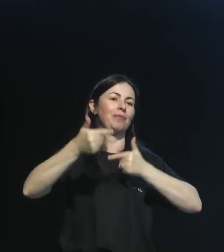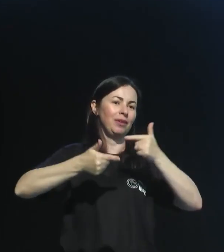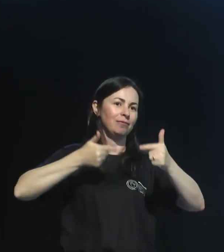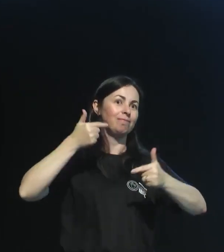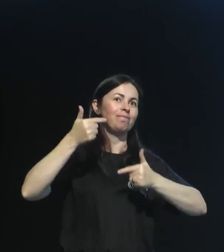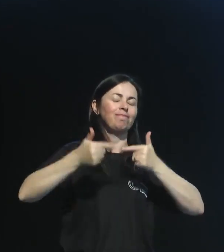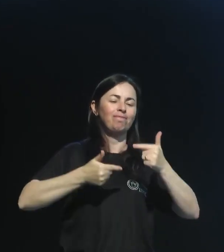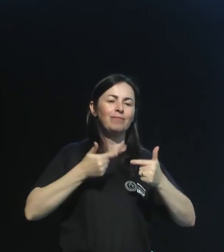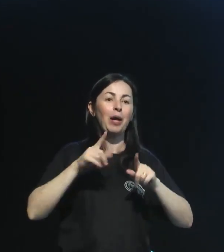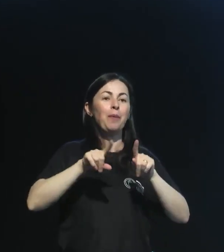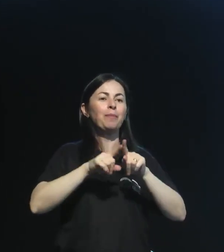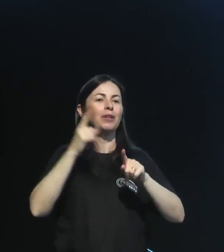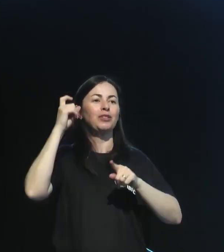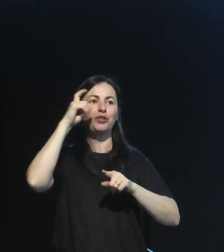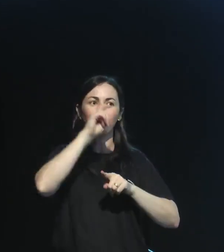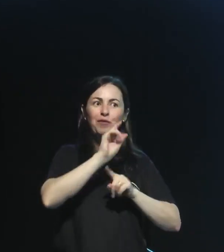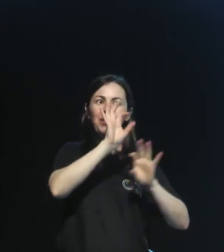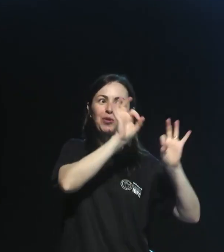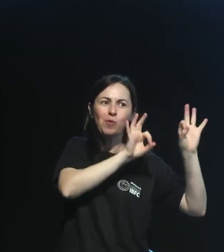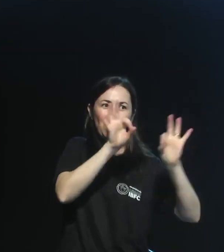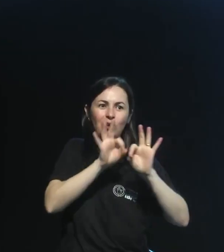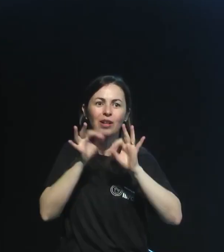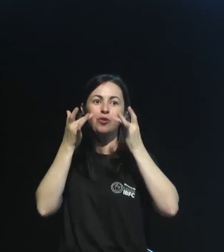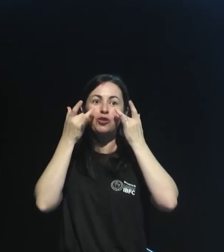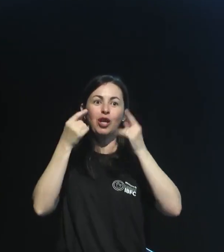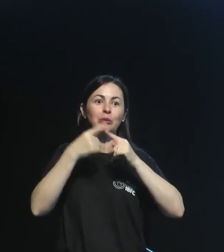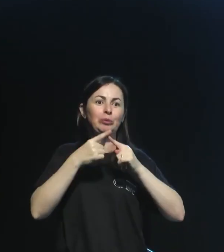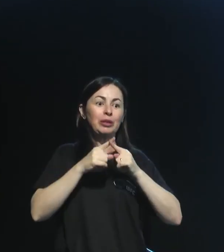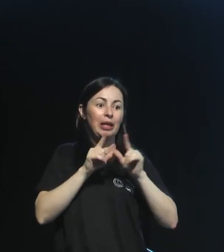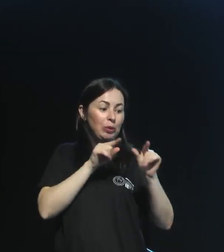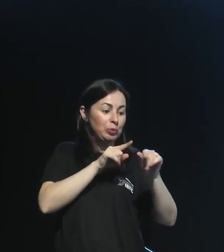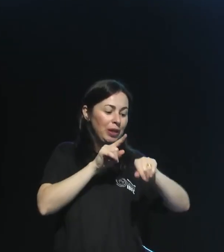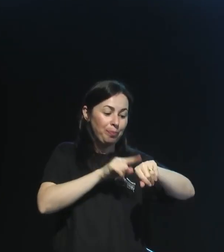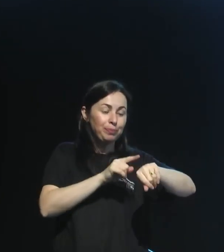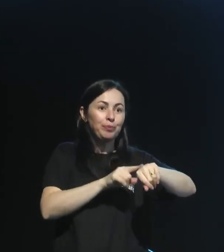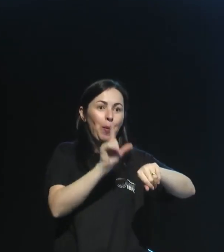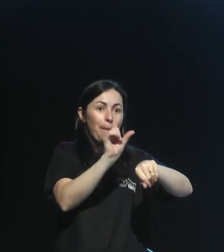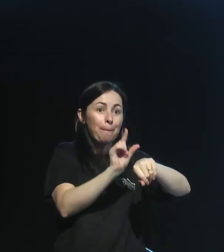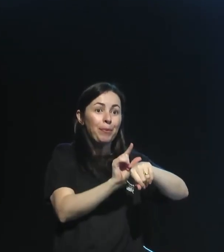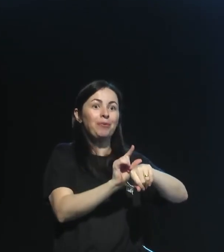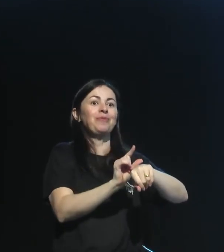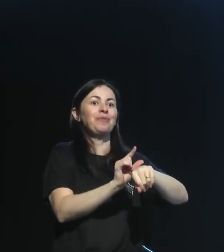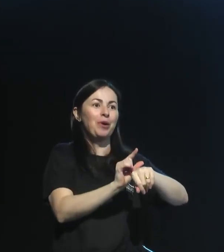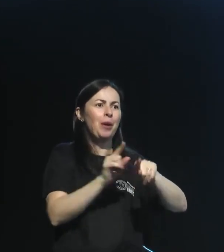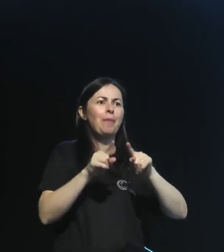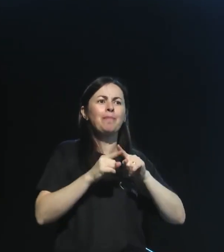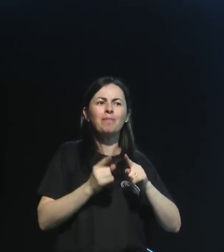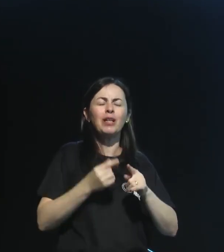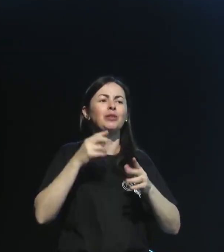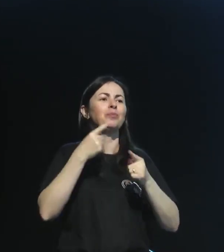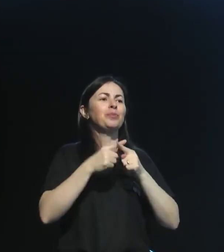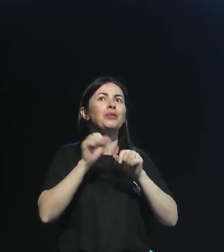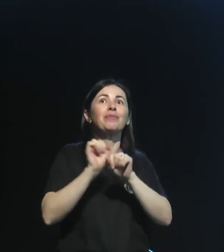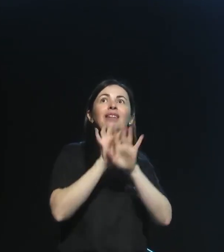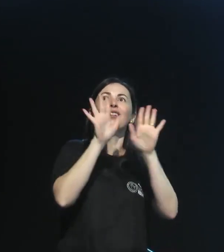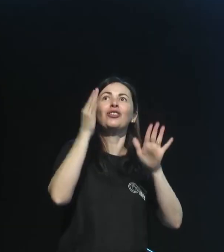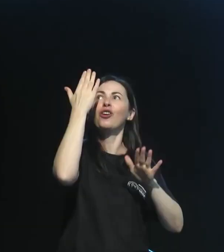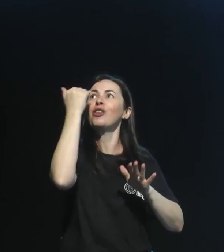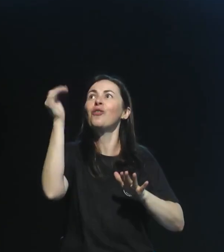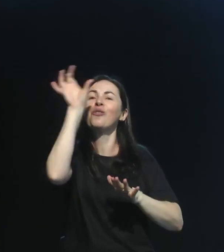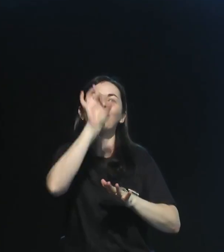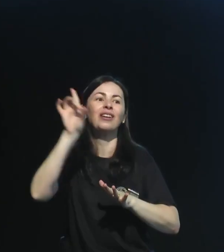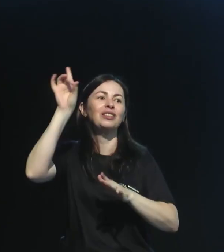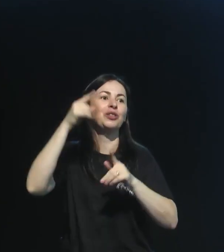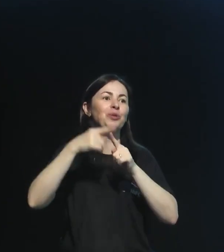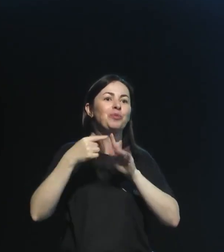difícil montar esse espetáculo em tão pouco tempo. Mas tudo isso para a honra e glória do nome do Senhor e para testemunhar a respeito daquilo que Cristo